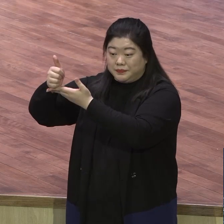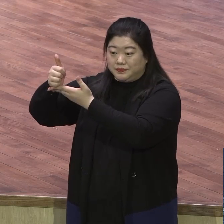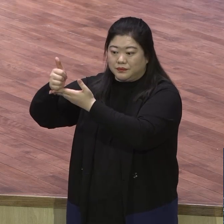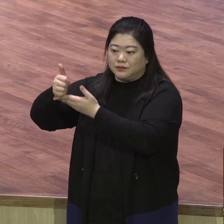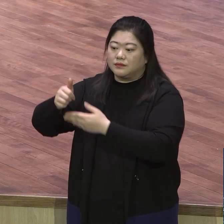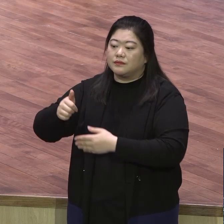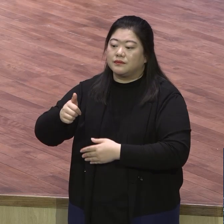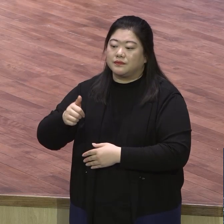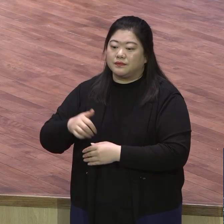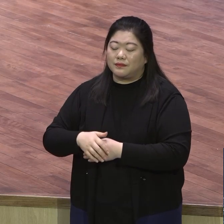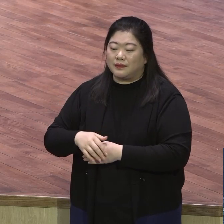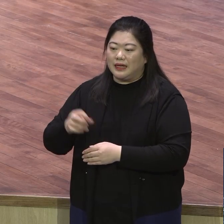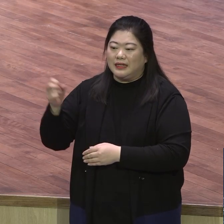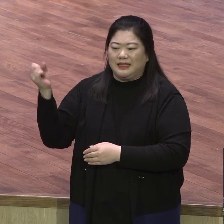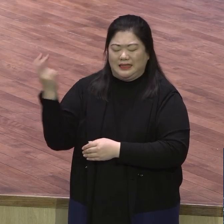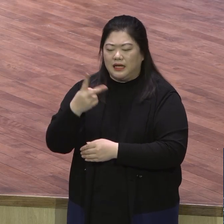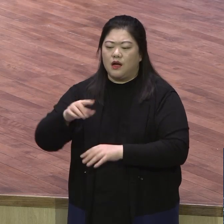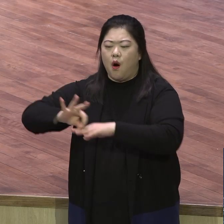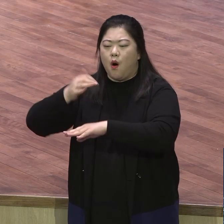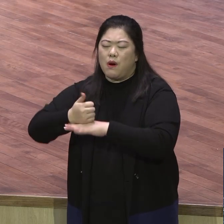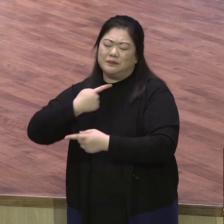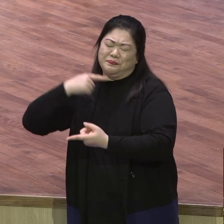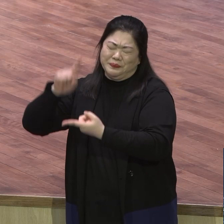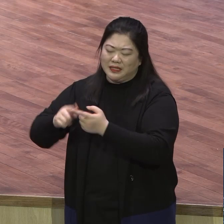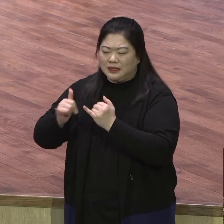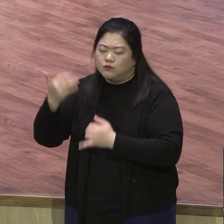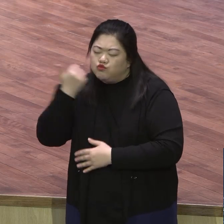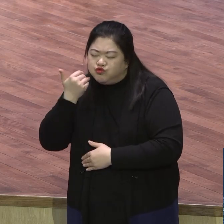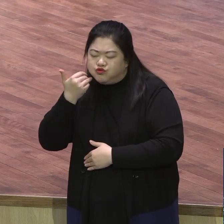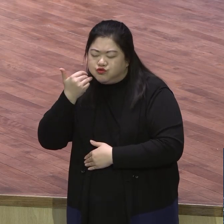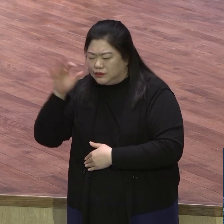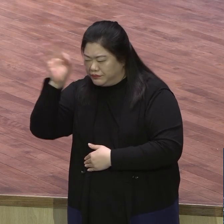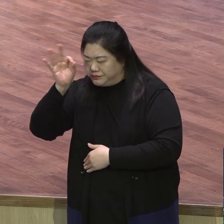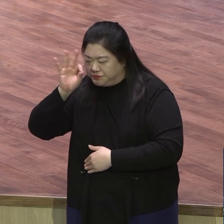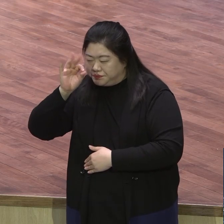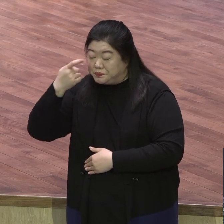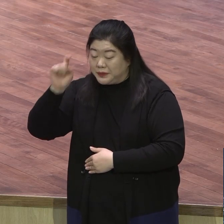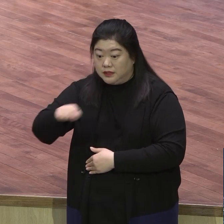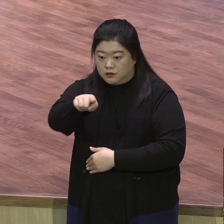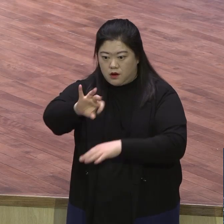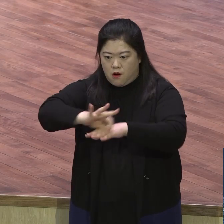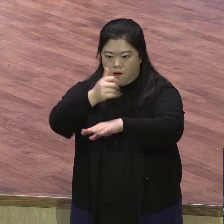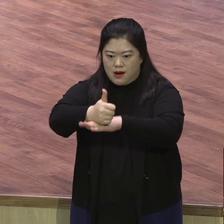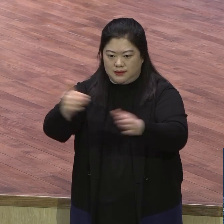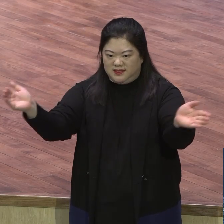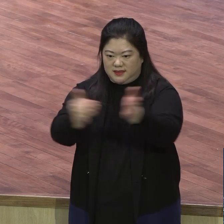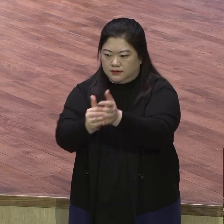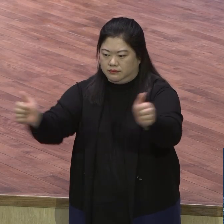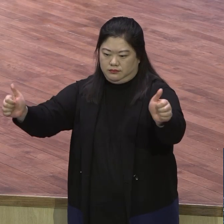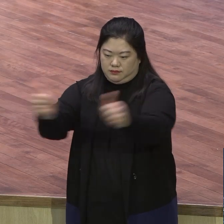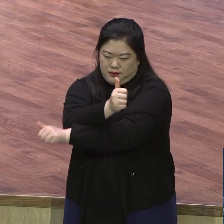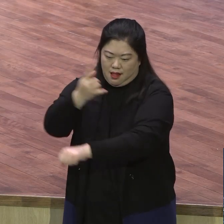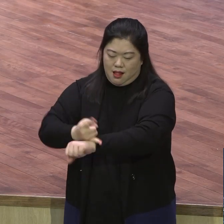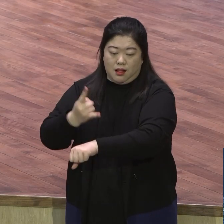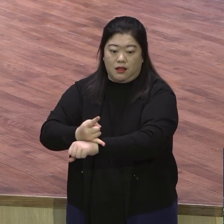합판자를 구해서 이스라엘의 왕으로 셀 것이오. 너놈 왕 끝났다 이 말이에요.